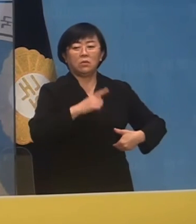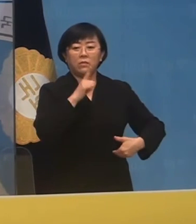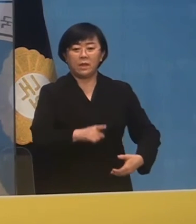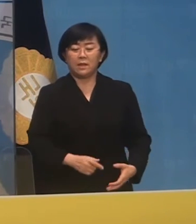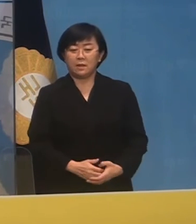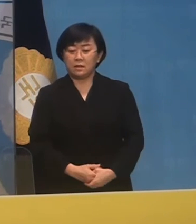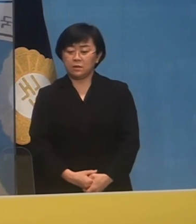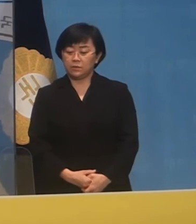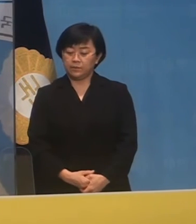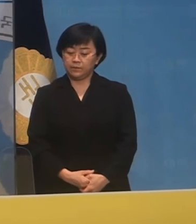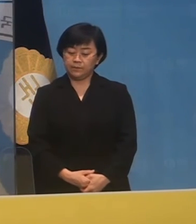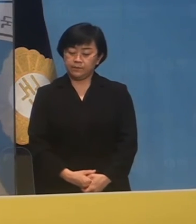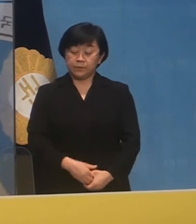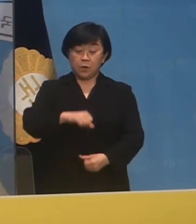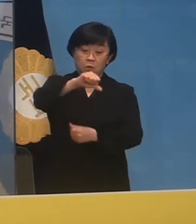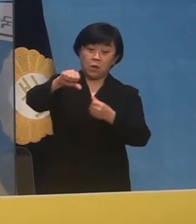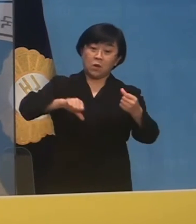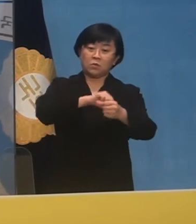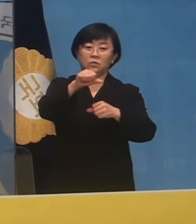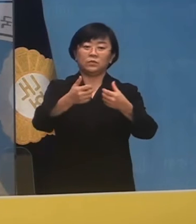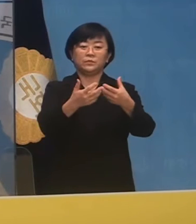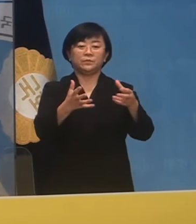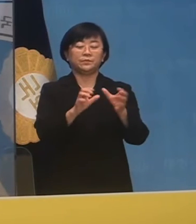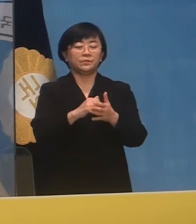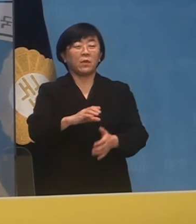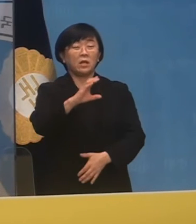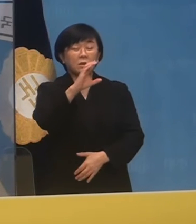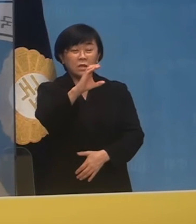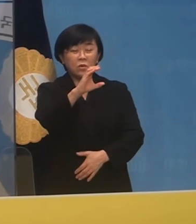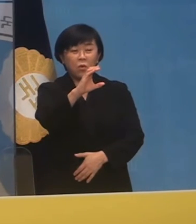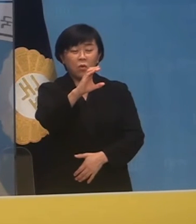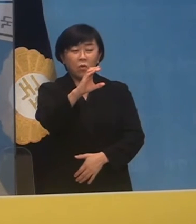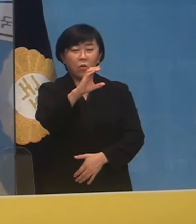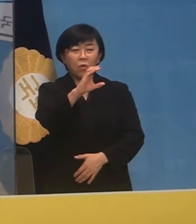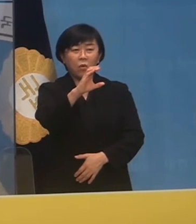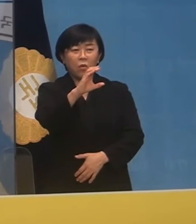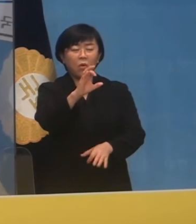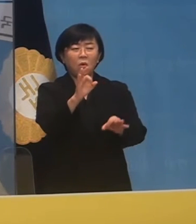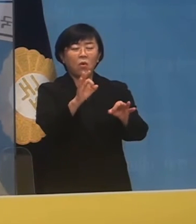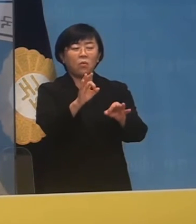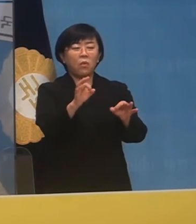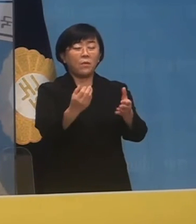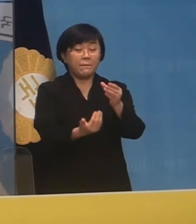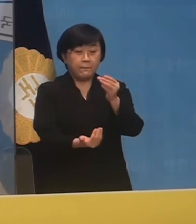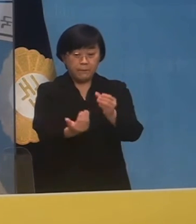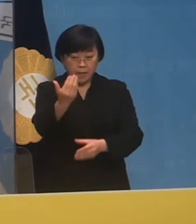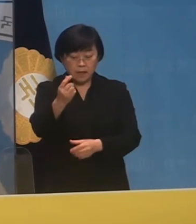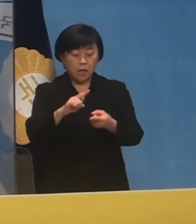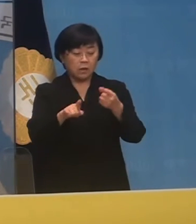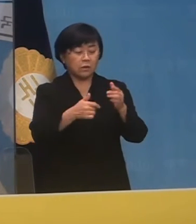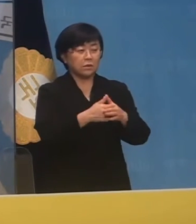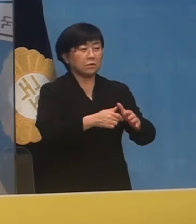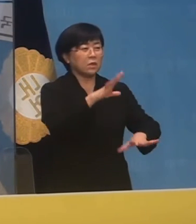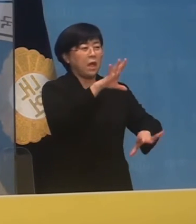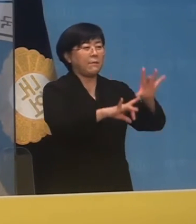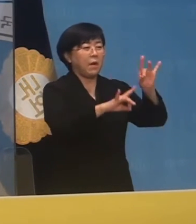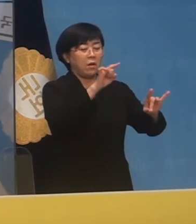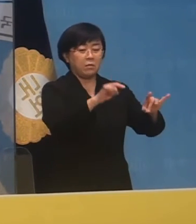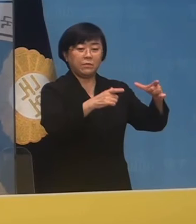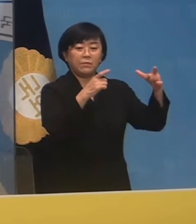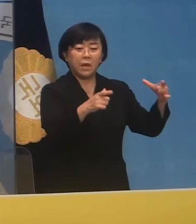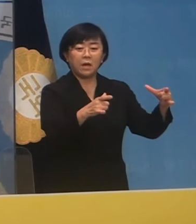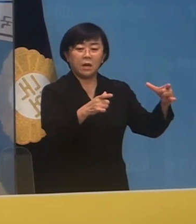지역입니다. 환경부는 탄소 흡수원이자 멸종위기 생물의 터전인 갯벌과